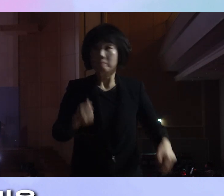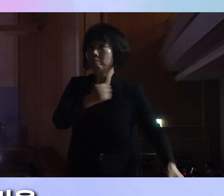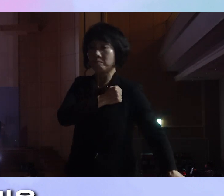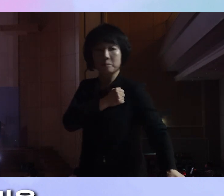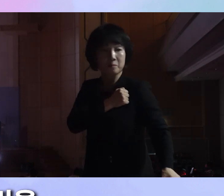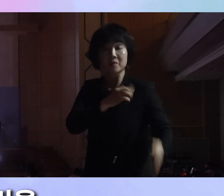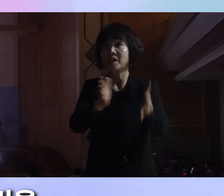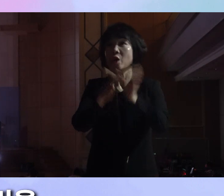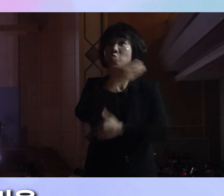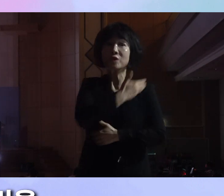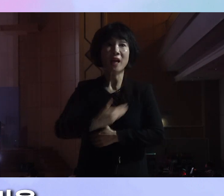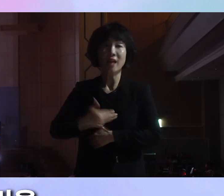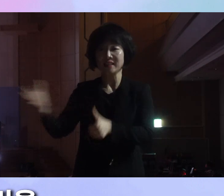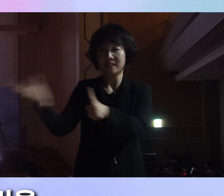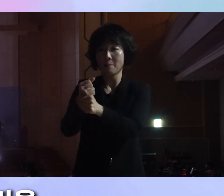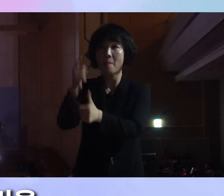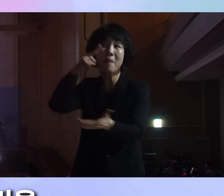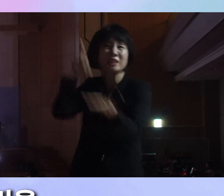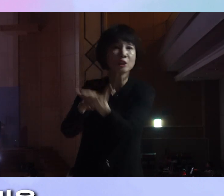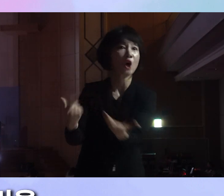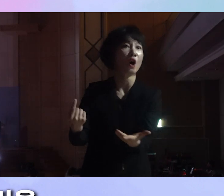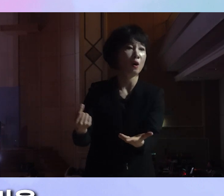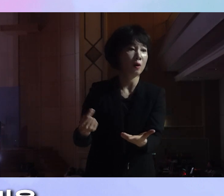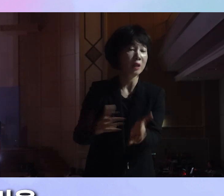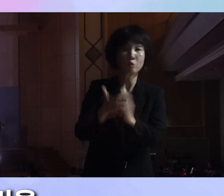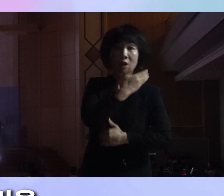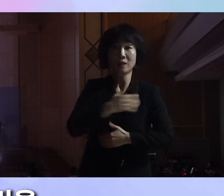예수의 제자들을 찾았다고 합니다.